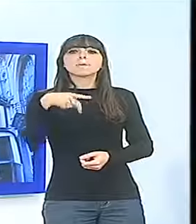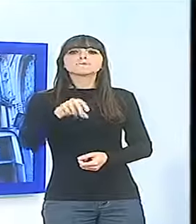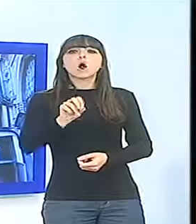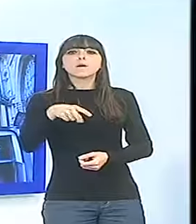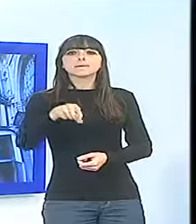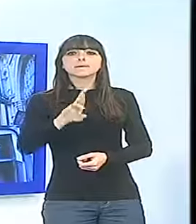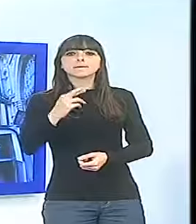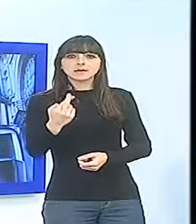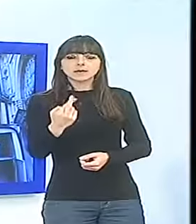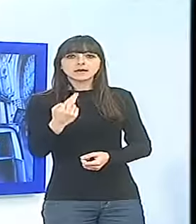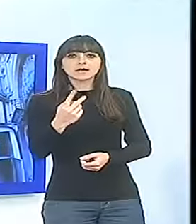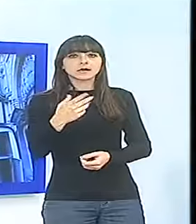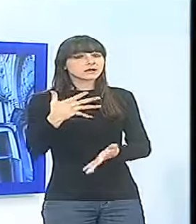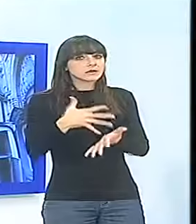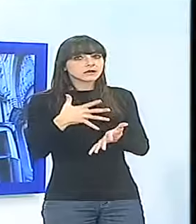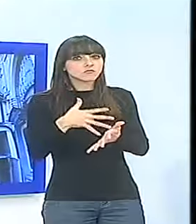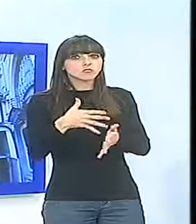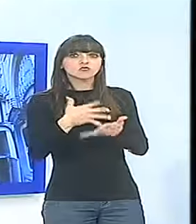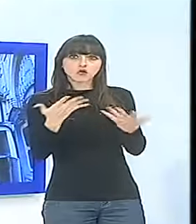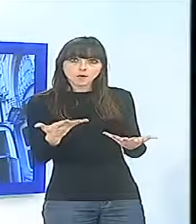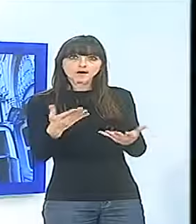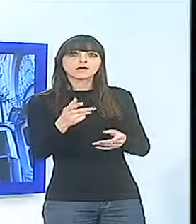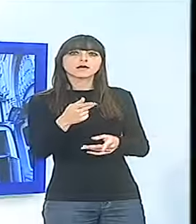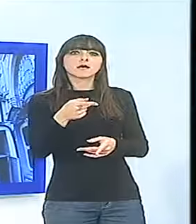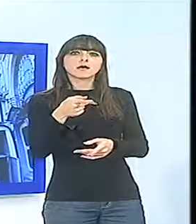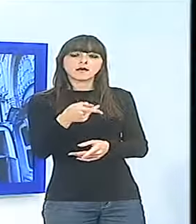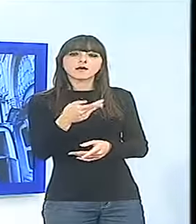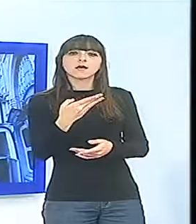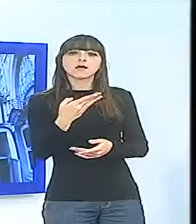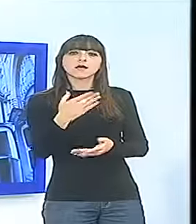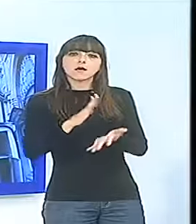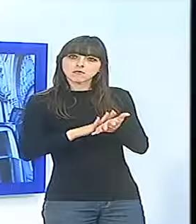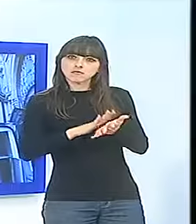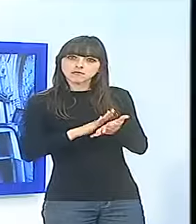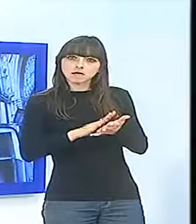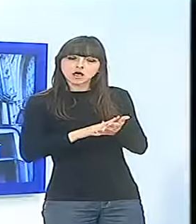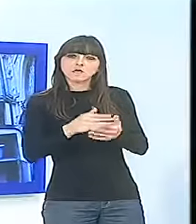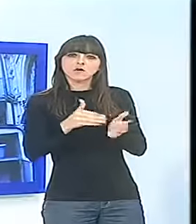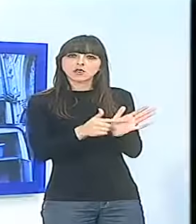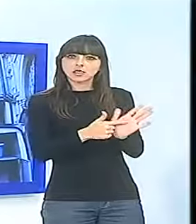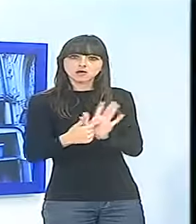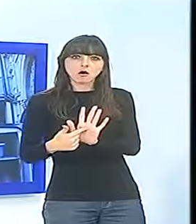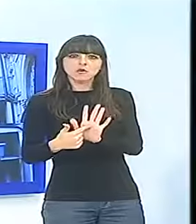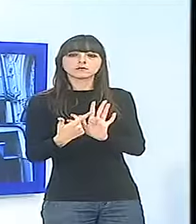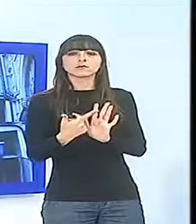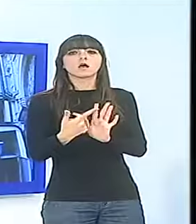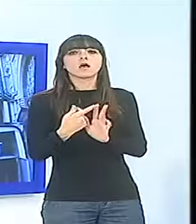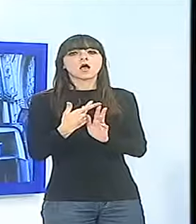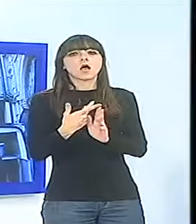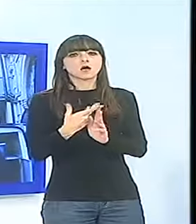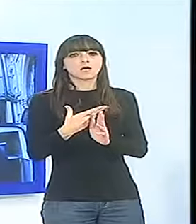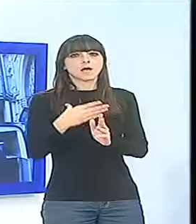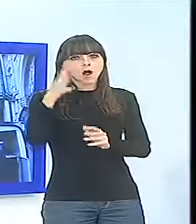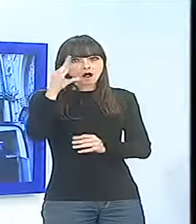veramente inusuale di ritrovarlo. E quindi è dato una dimostrazione di aver appreso bene